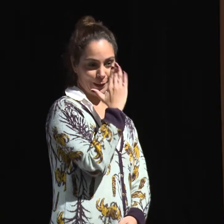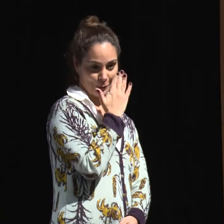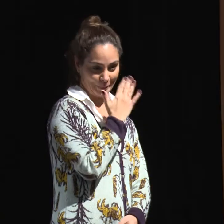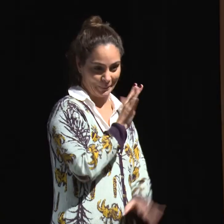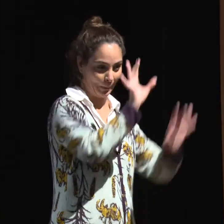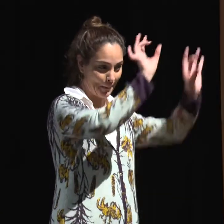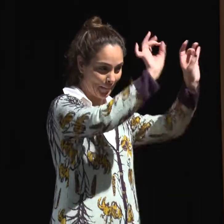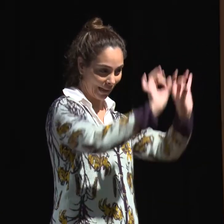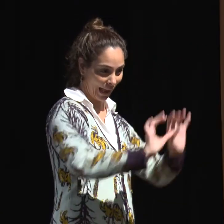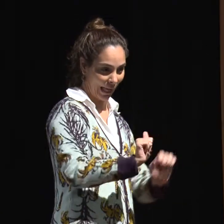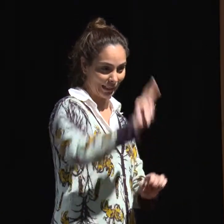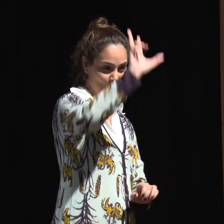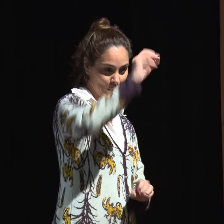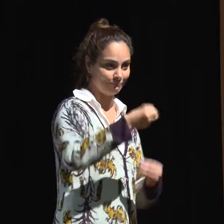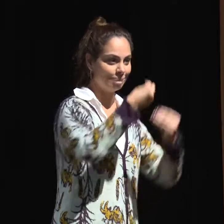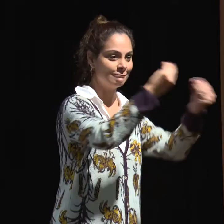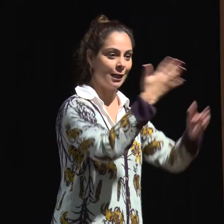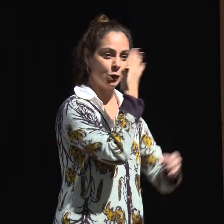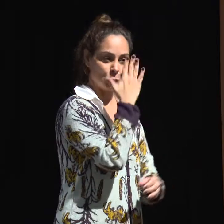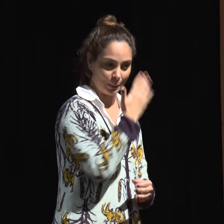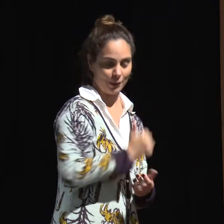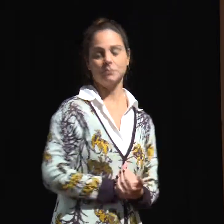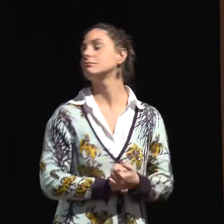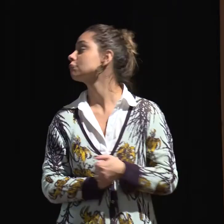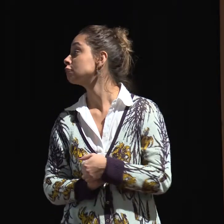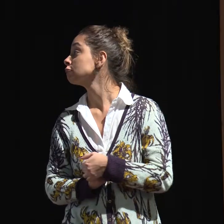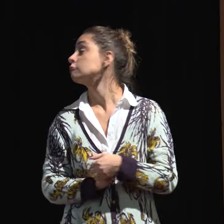E a última estratégia que eu usei foi que eu entreguei espelho para os alunos